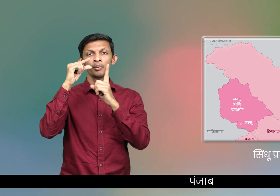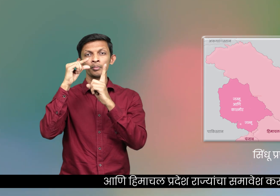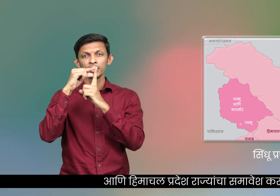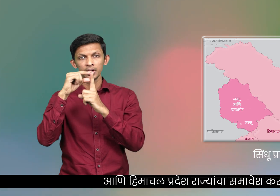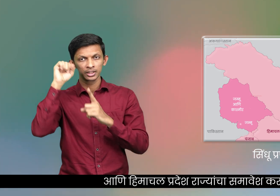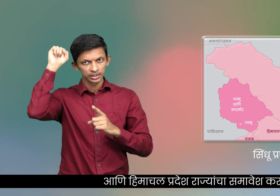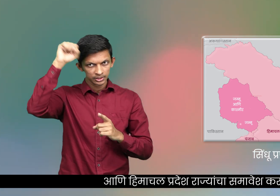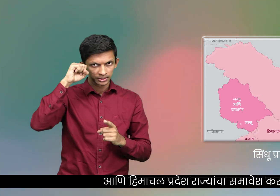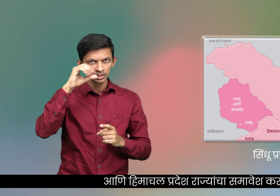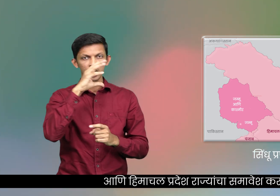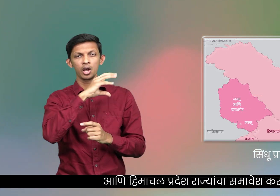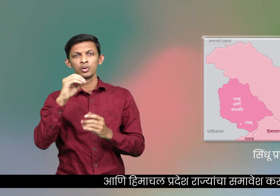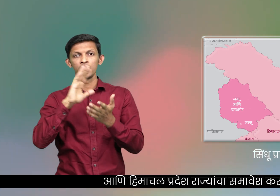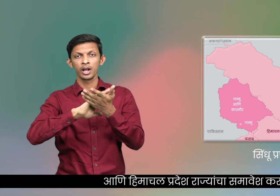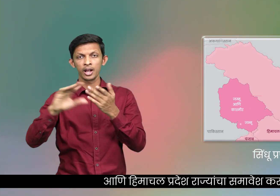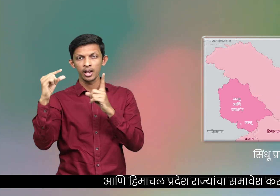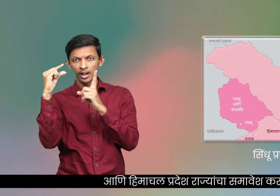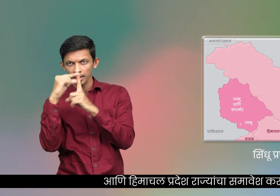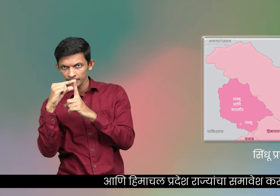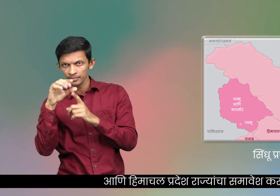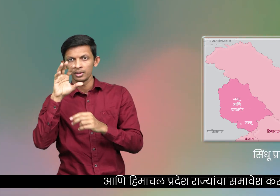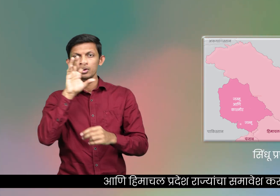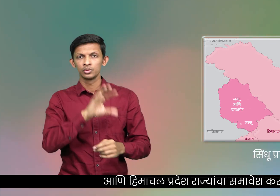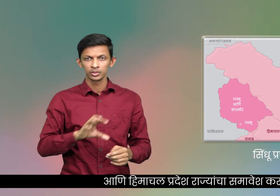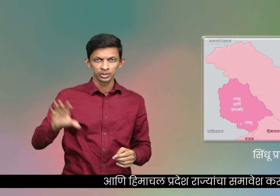आणि हिमाचल प्रदेश या राज्यांचा समावेश करतात.